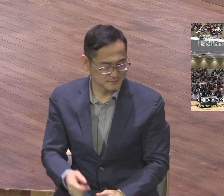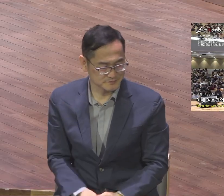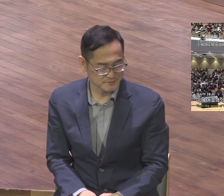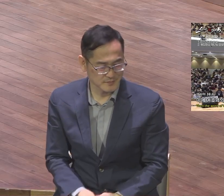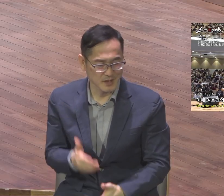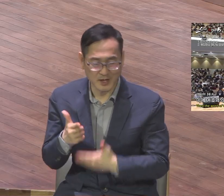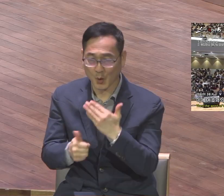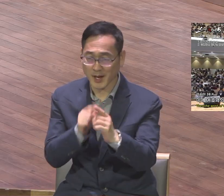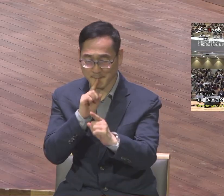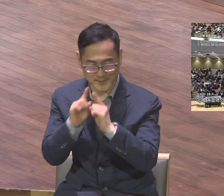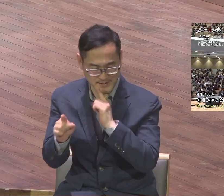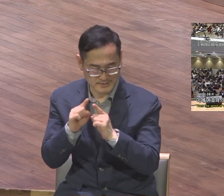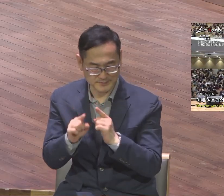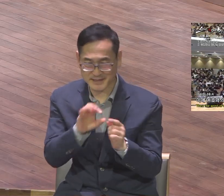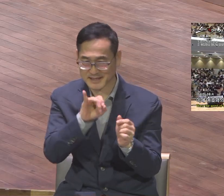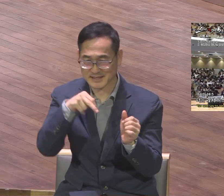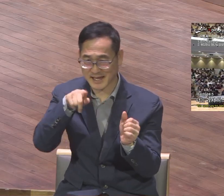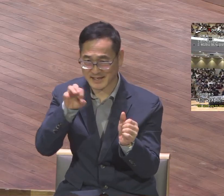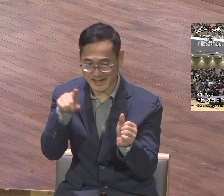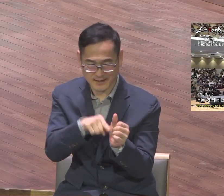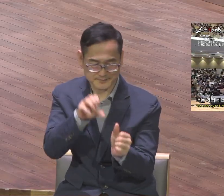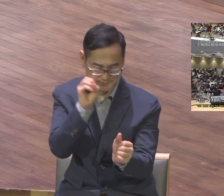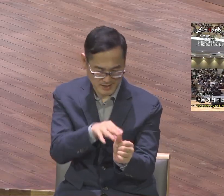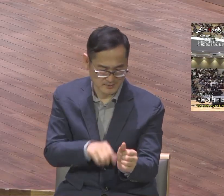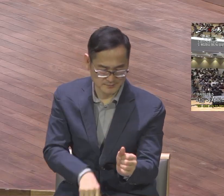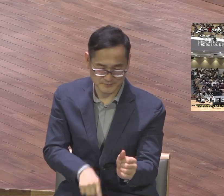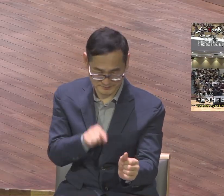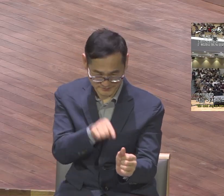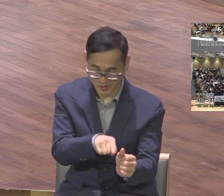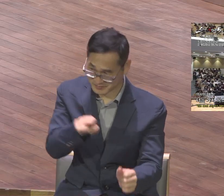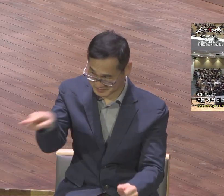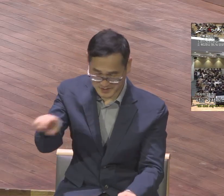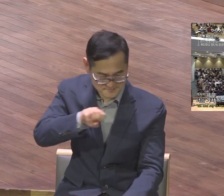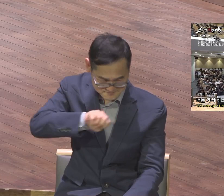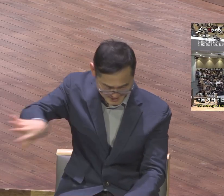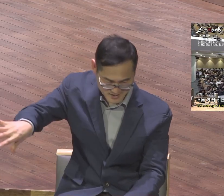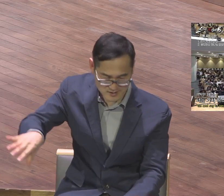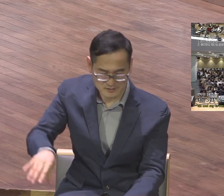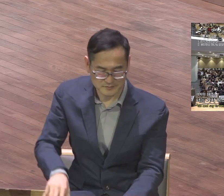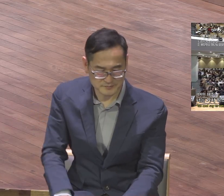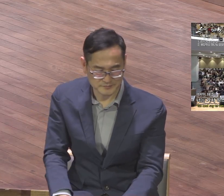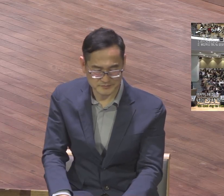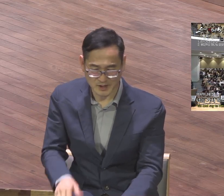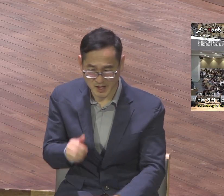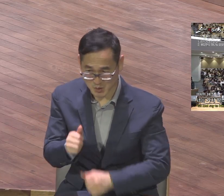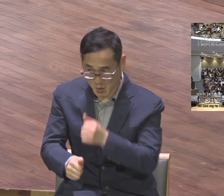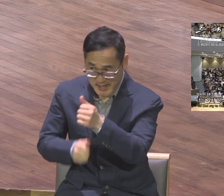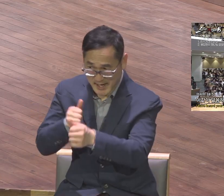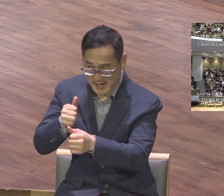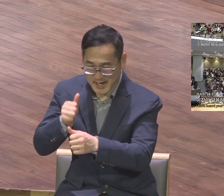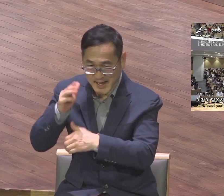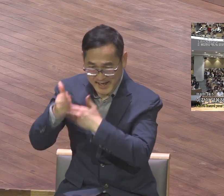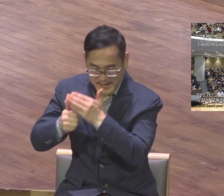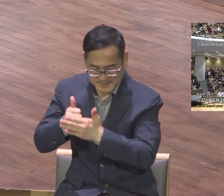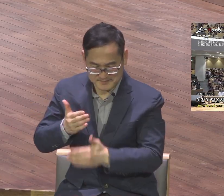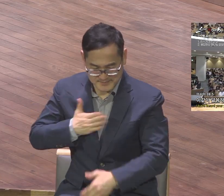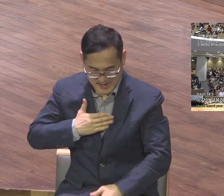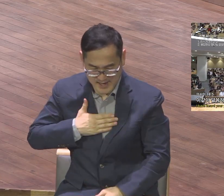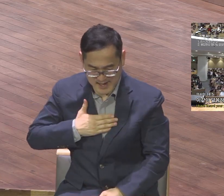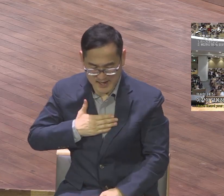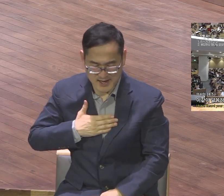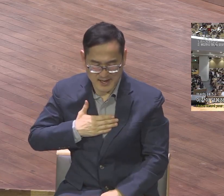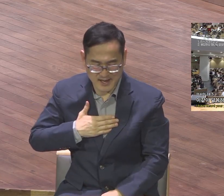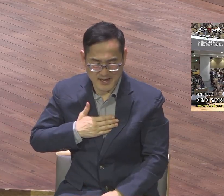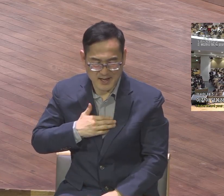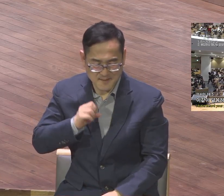여호와의 말씀이 이사야에게 임하여 이르시되 너는 가서 히스기야에게 이르기를 너 조상 다윗의 하나님 여호와께서 이같이